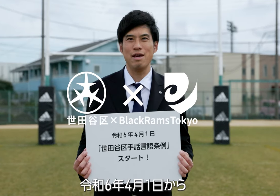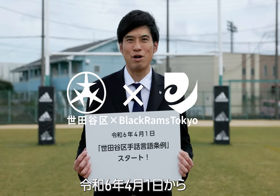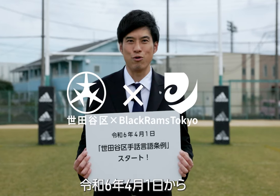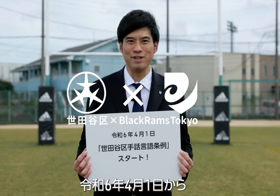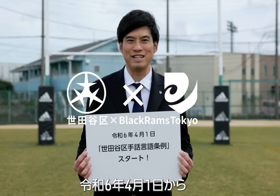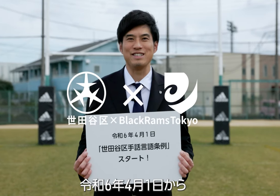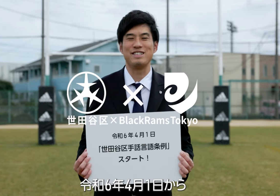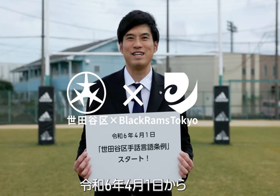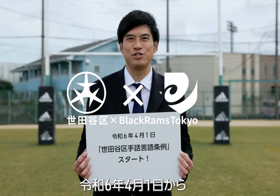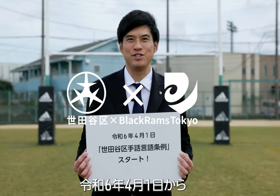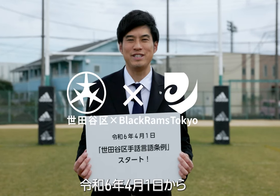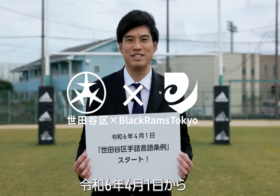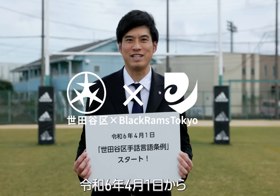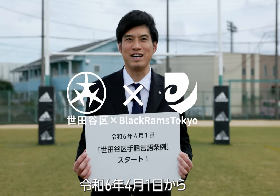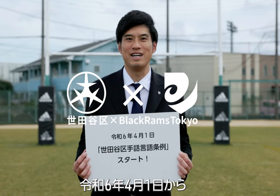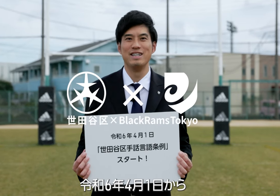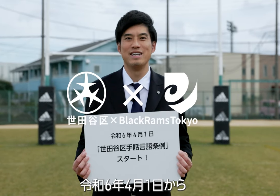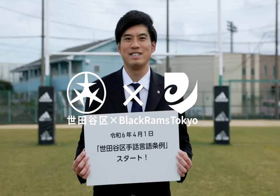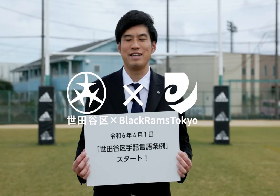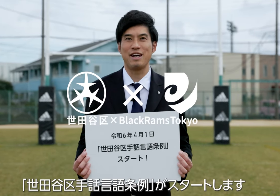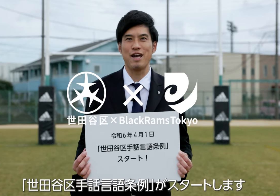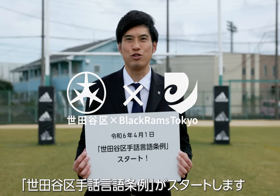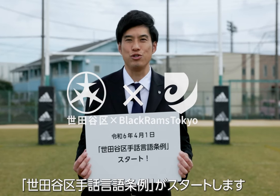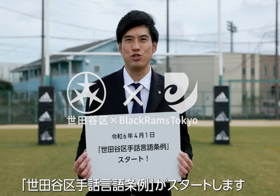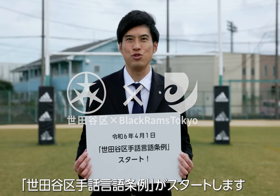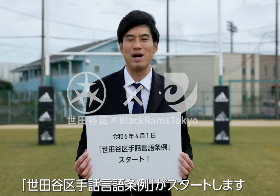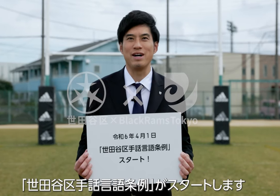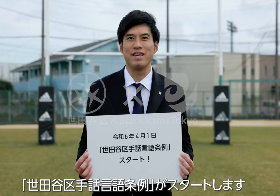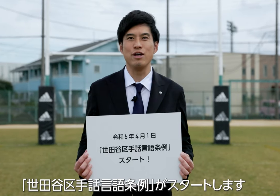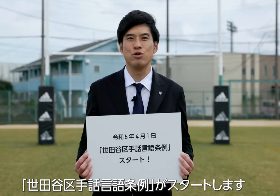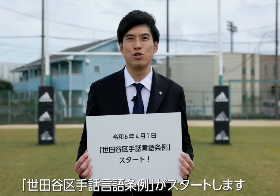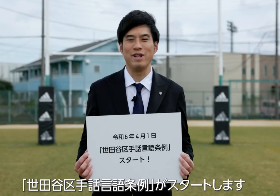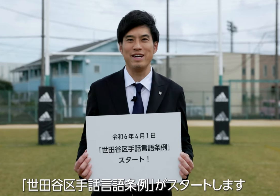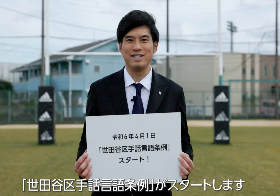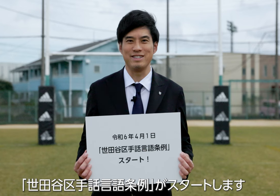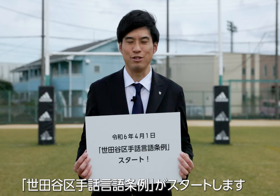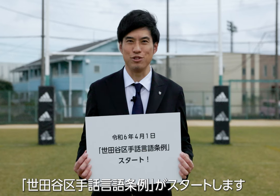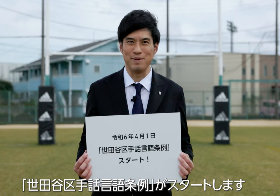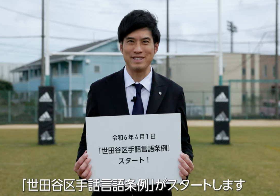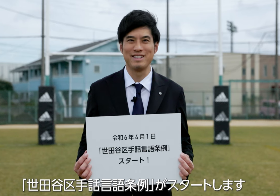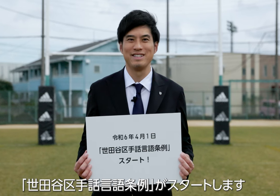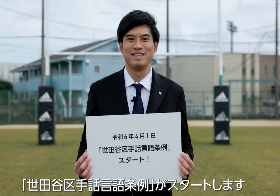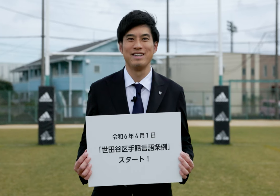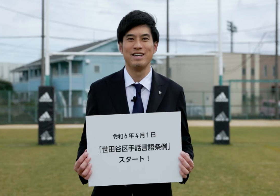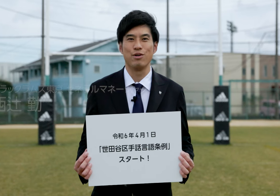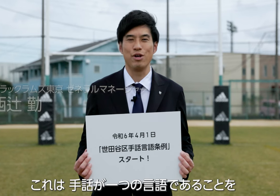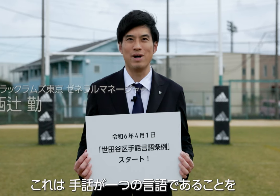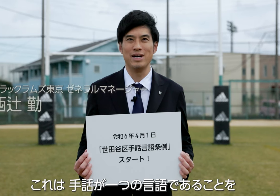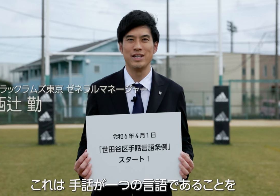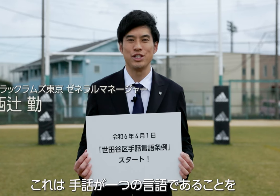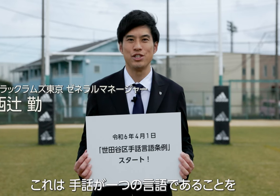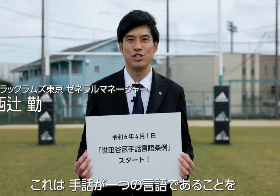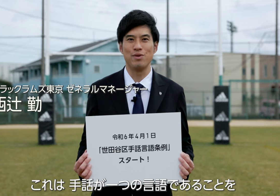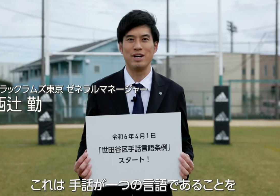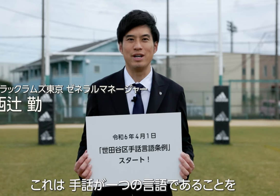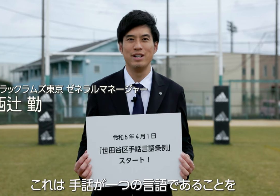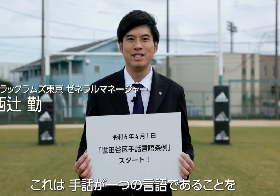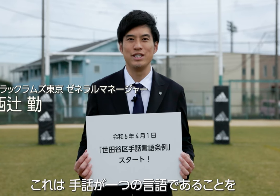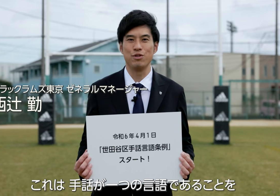令和6年4月1日から世田谷区手話言語条例がスタートします。これは手話が一つ